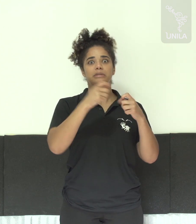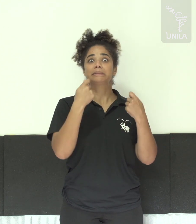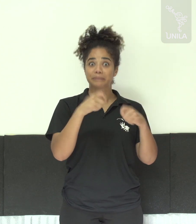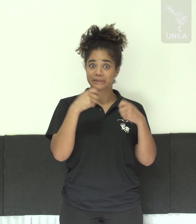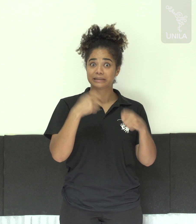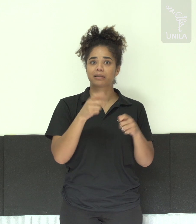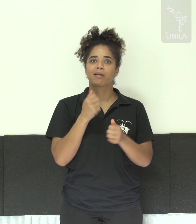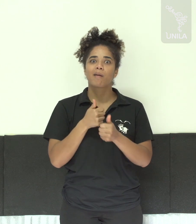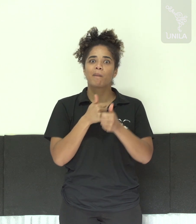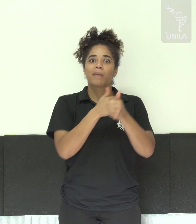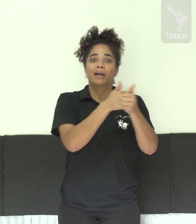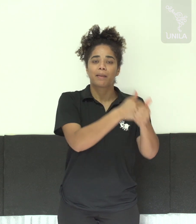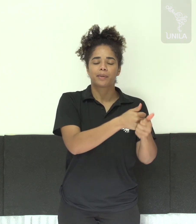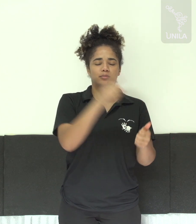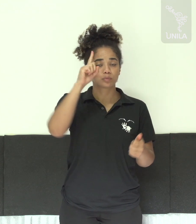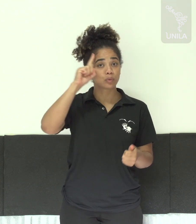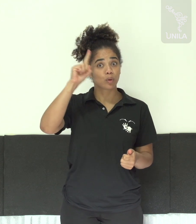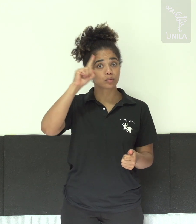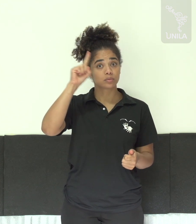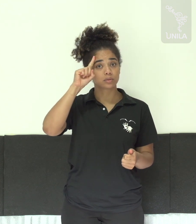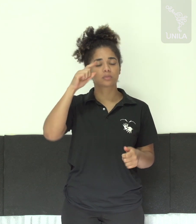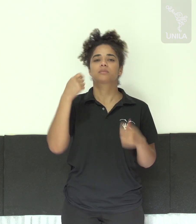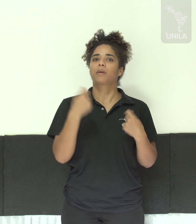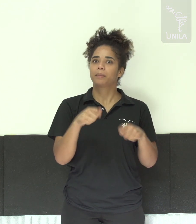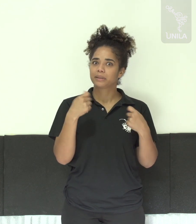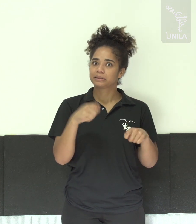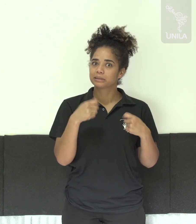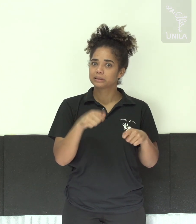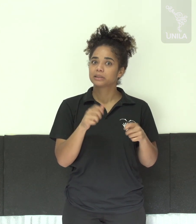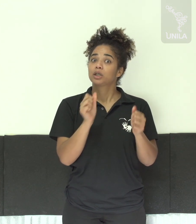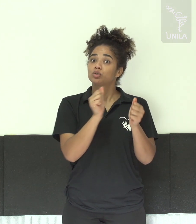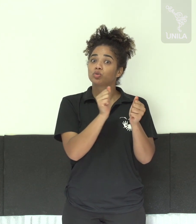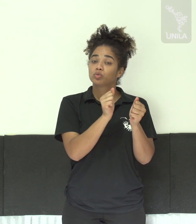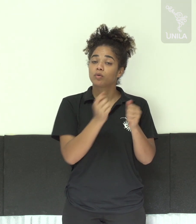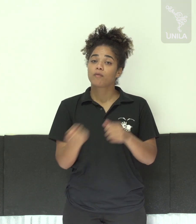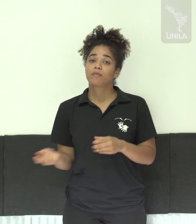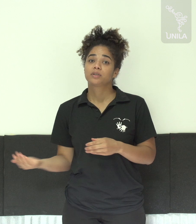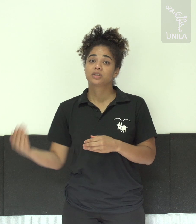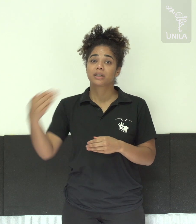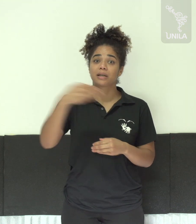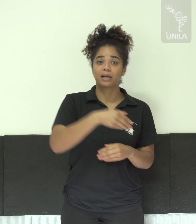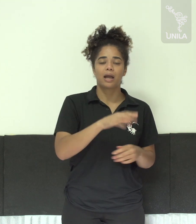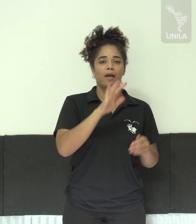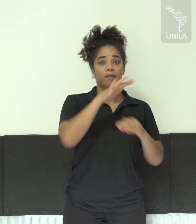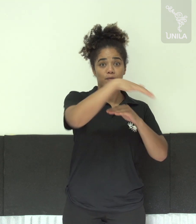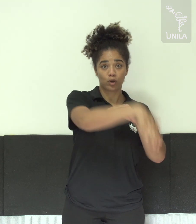de rotina, é necessário que venha para o município munido de seu prontuário médico,